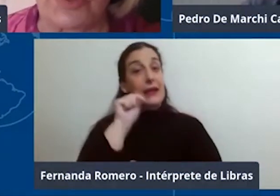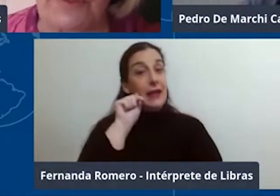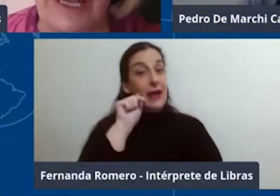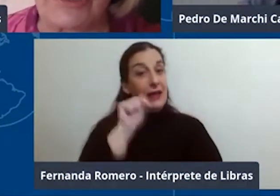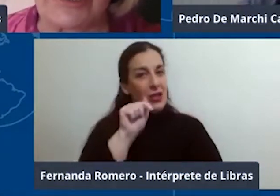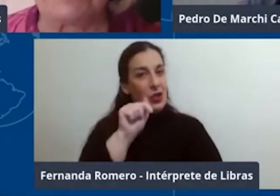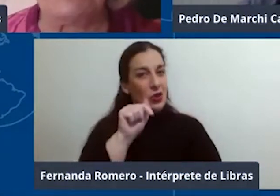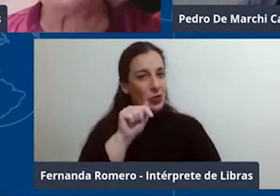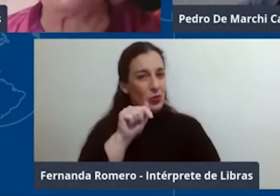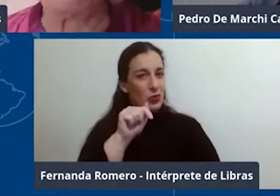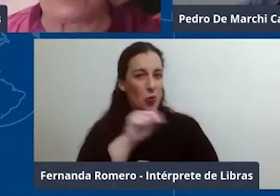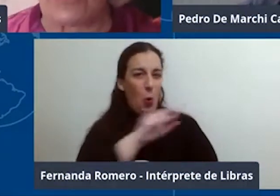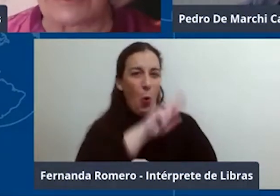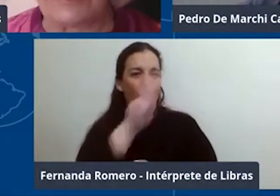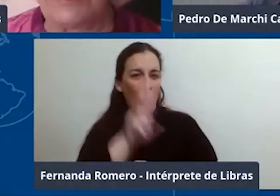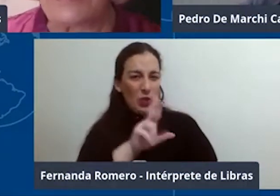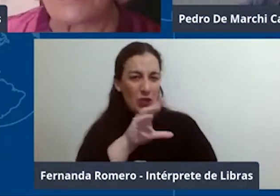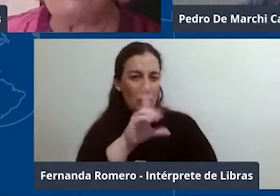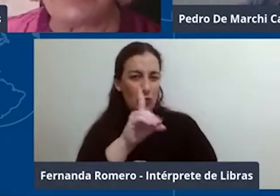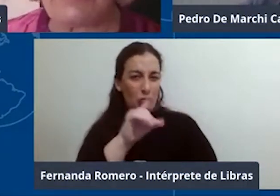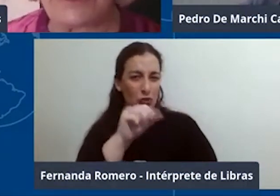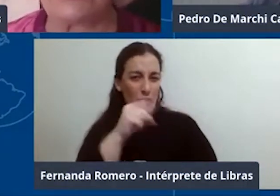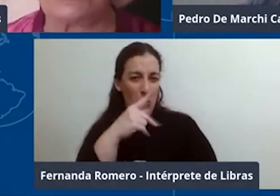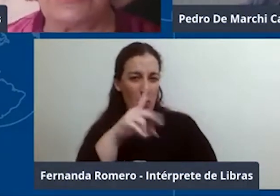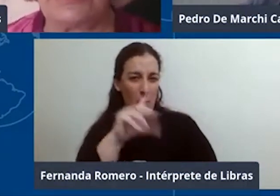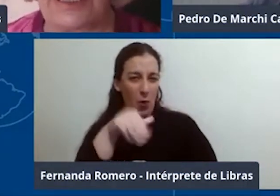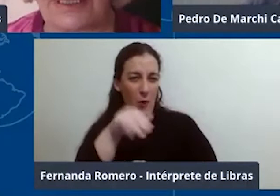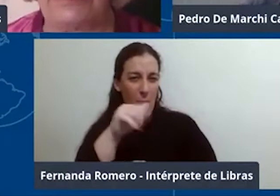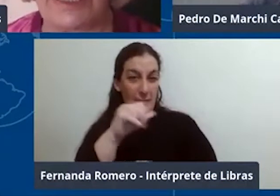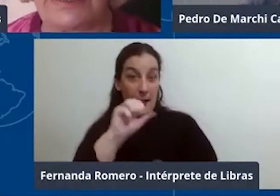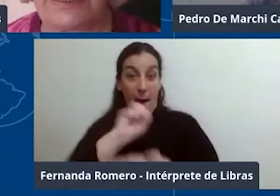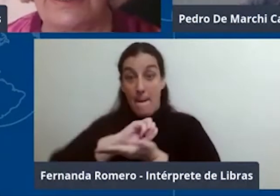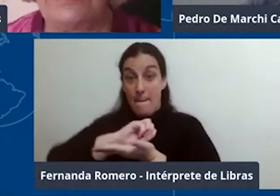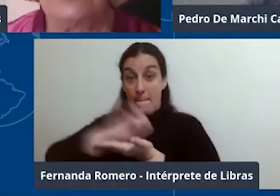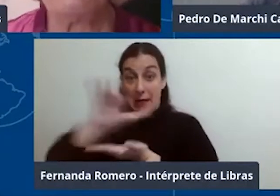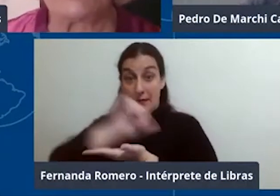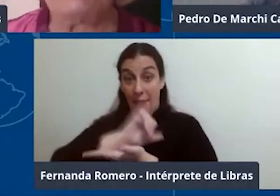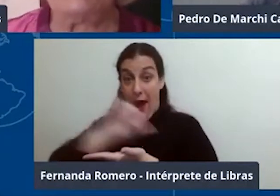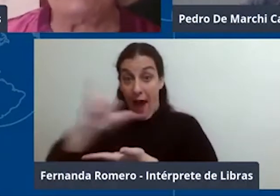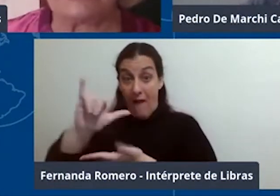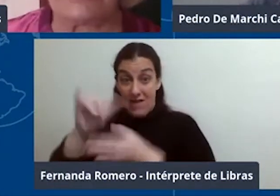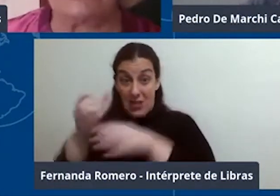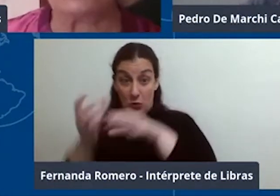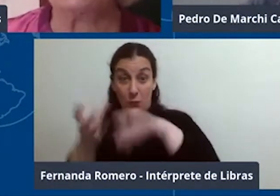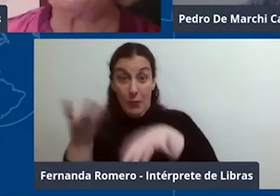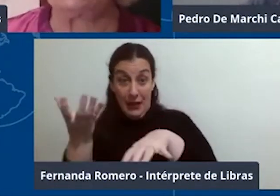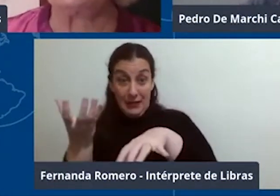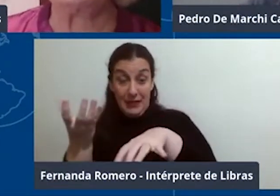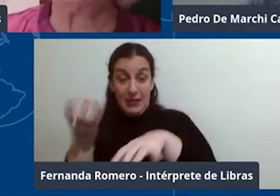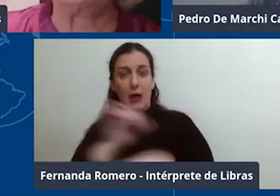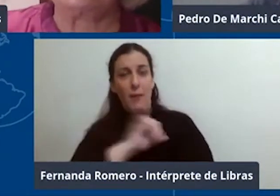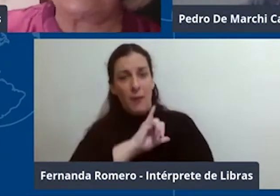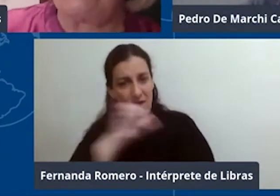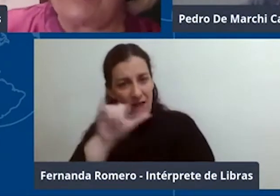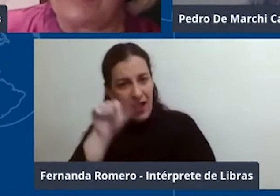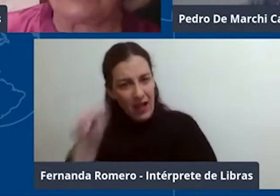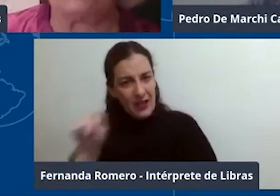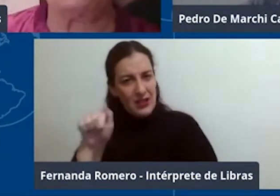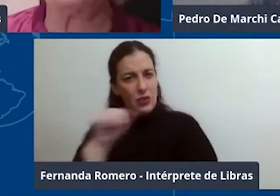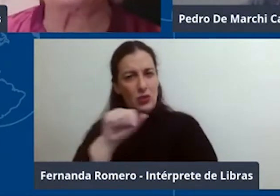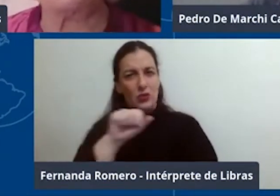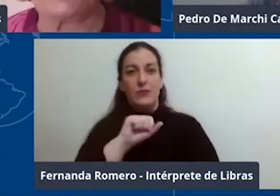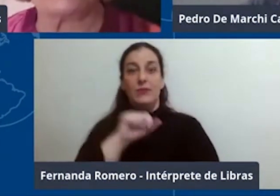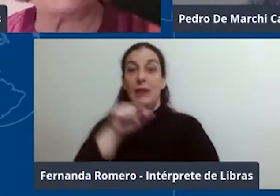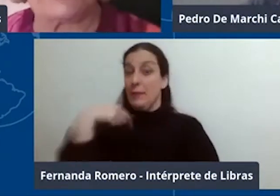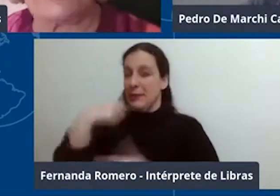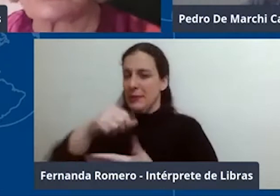pelas vias diplomáticas, mandar uma nota ao Itamaraty, aqui em Brasília, para manifestar isso. E o Itamaraty tem que avaliar